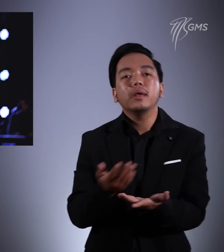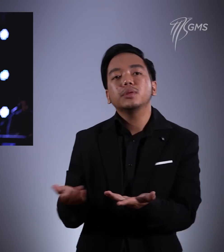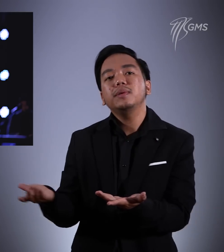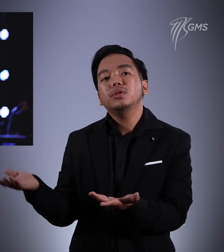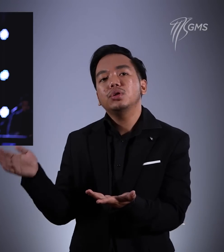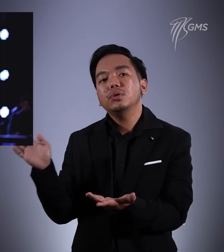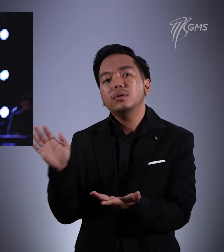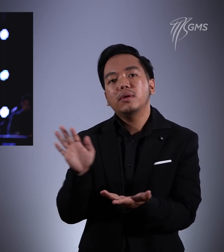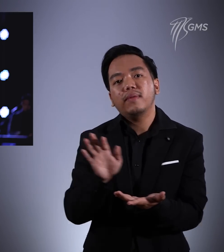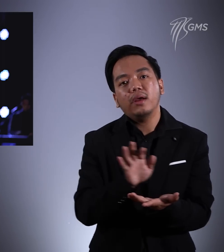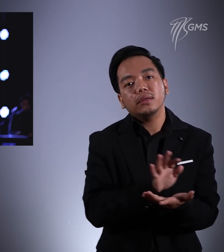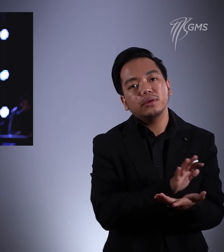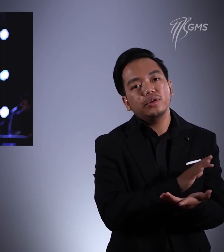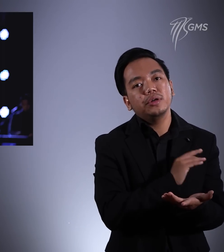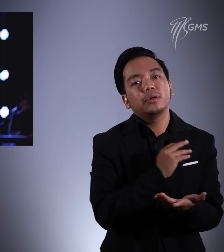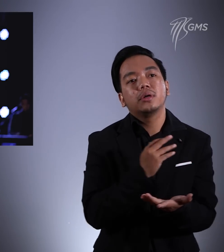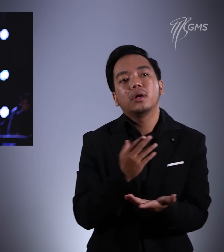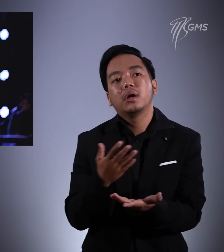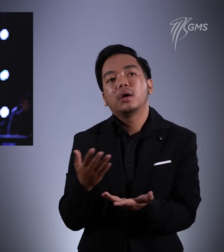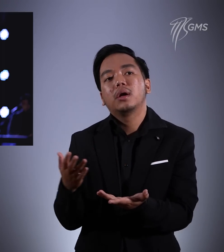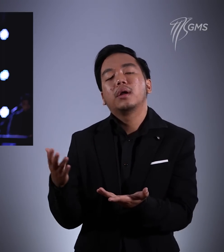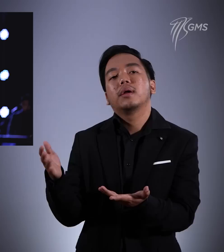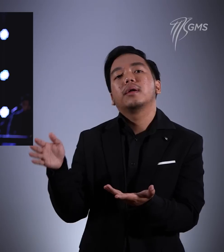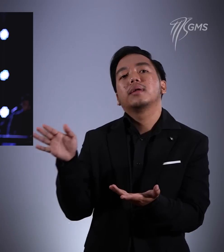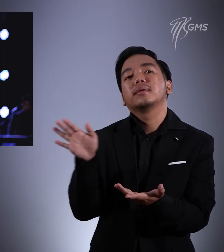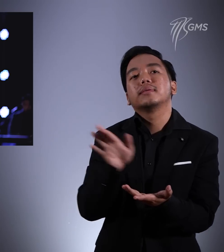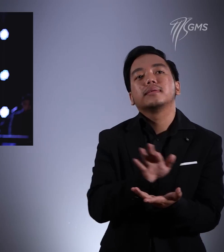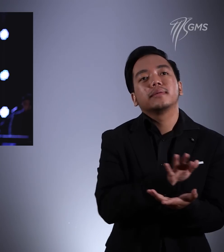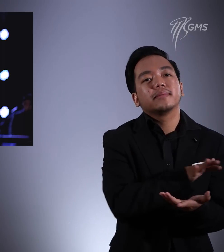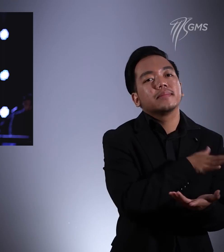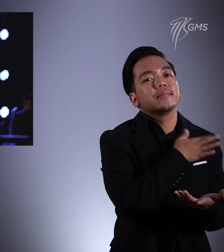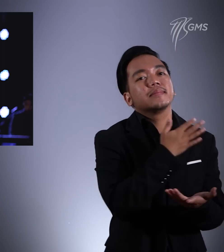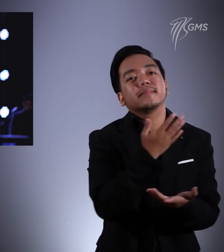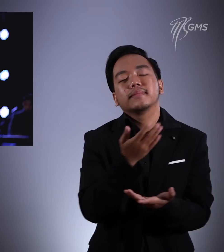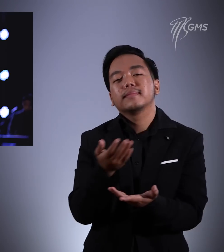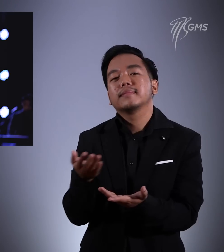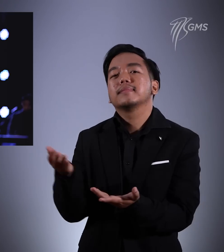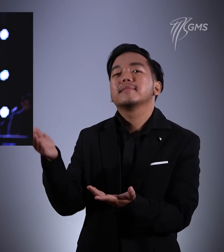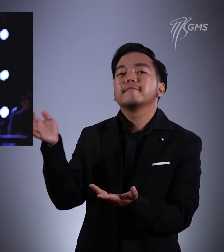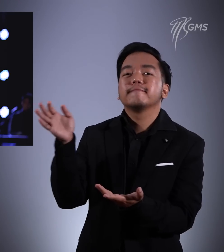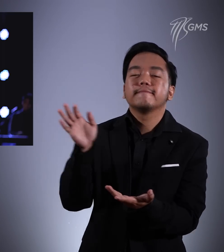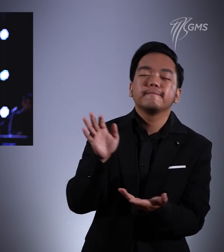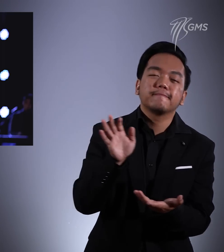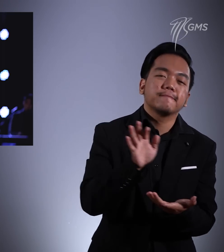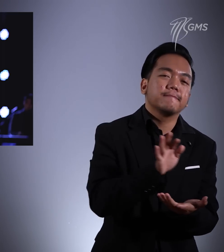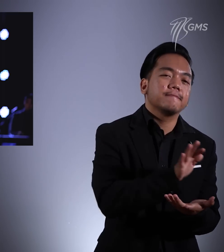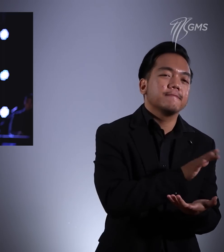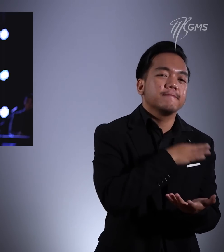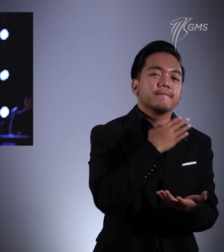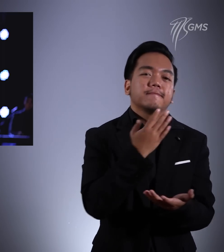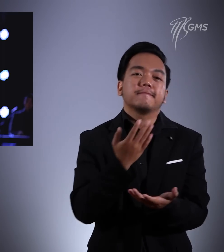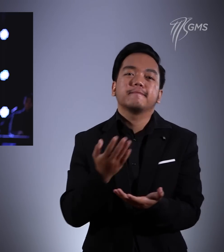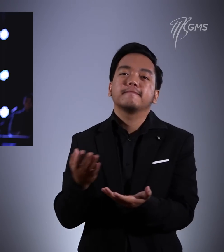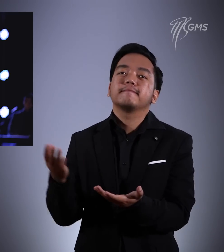He makes me sure-footed as a deer and keeps me safe on the mountains because the